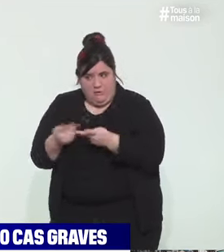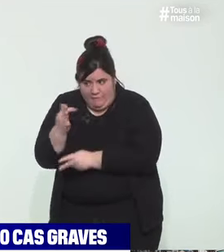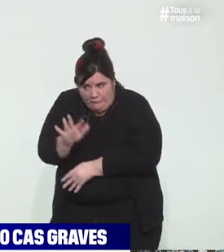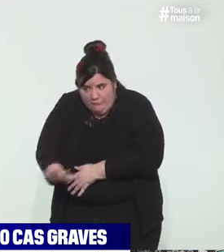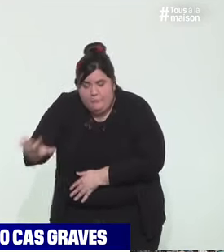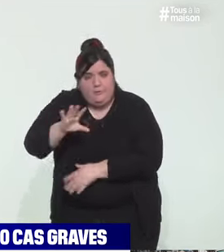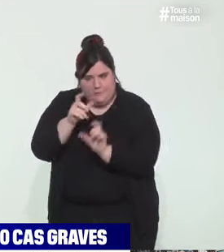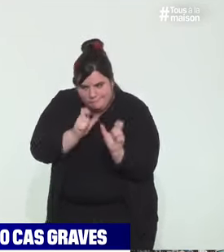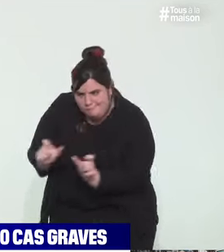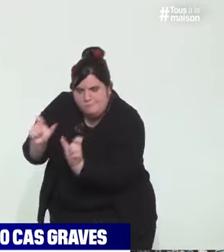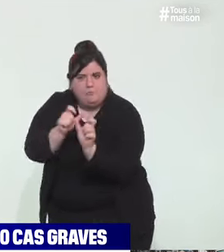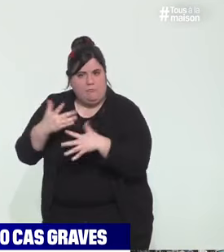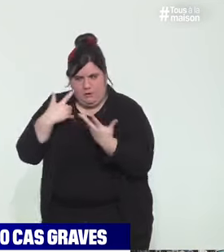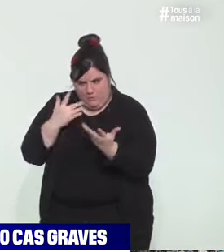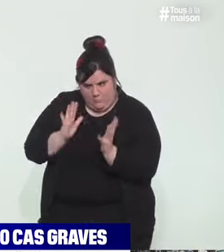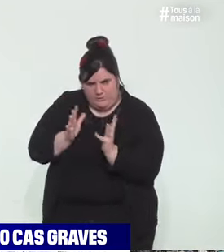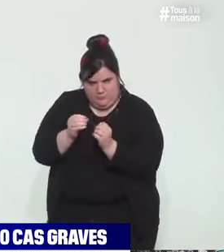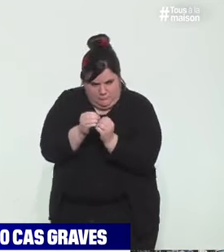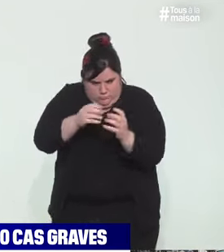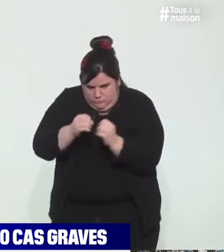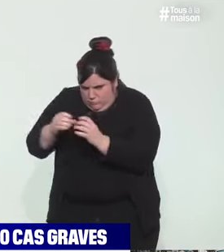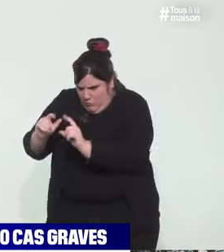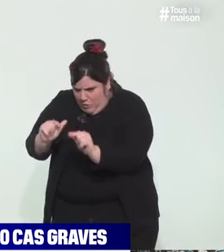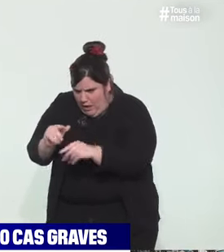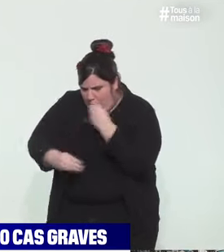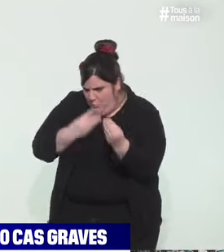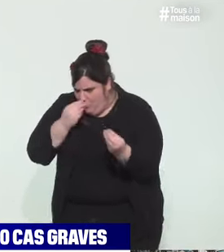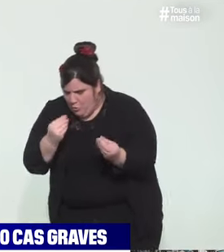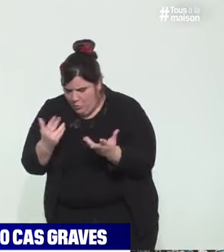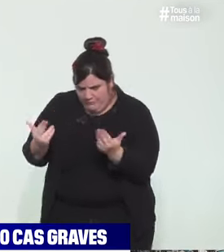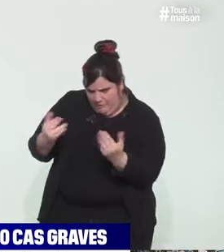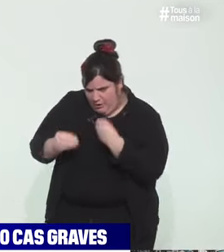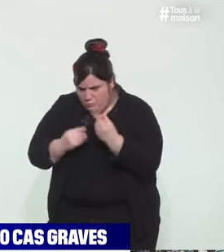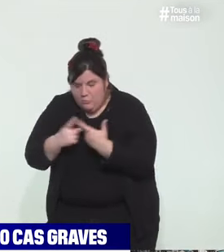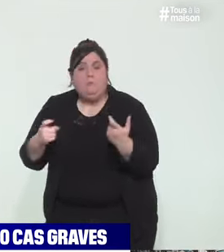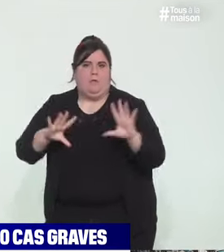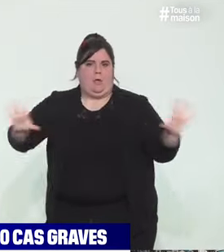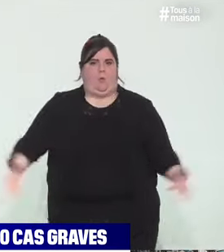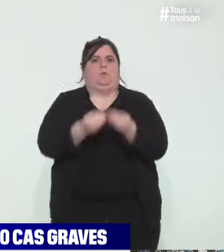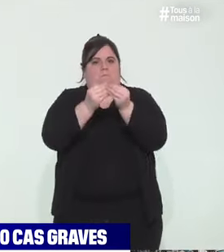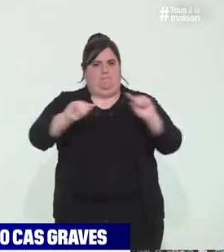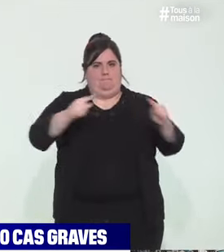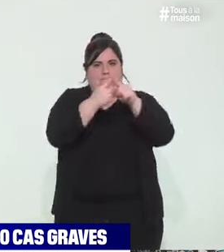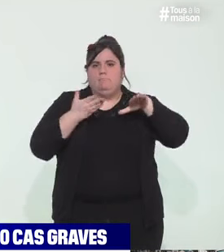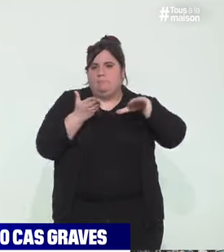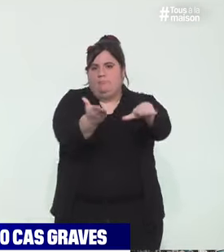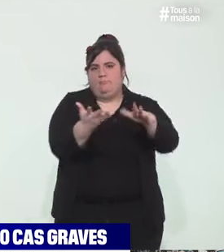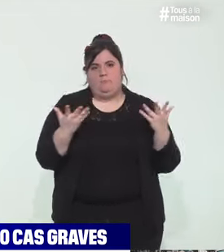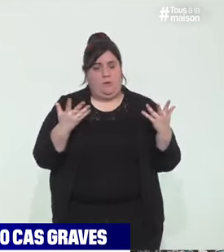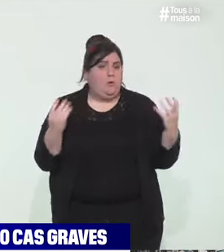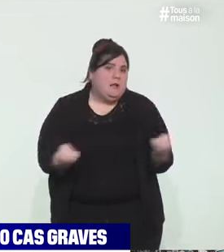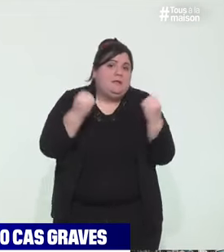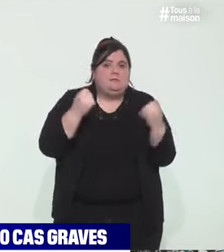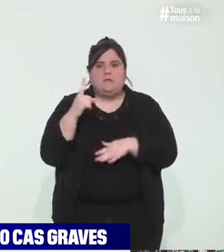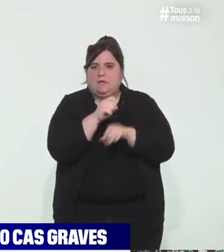sur une circulation éventuelle, sur des cas groupés éventuels. Donc tous ces éléments nous permettent de modéliser, entre guillemets, l'activité épidémique,